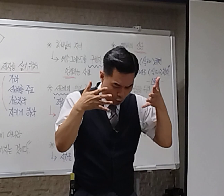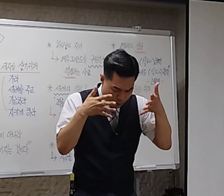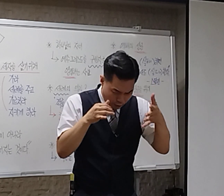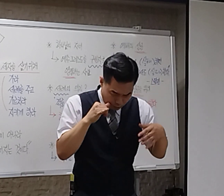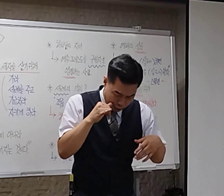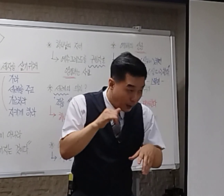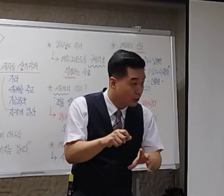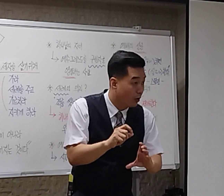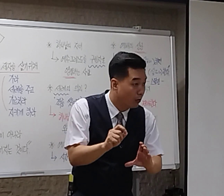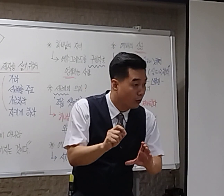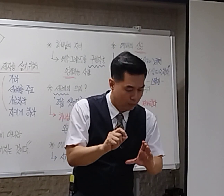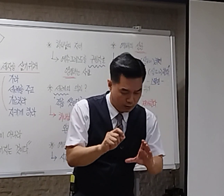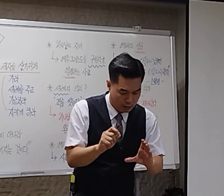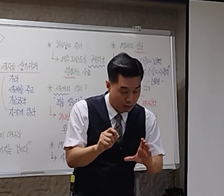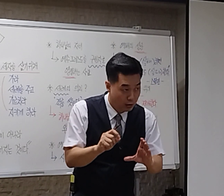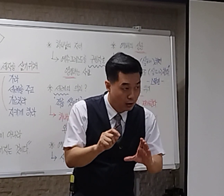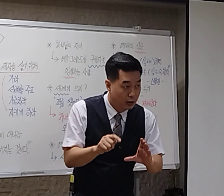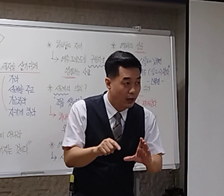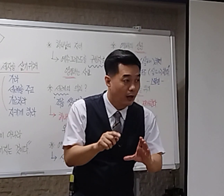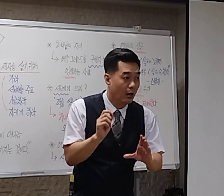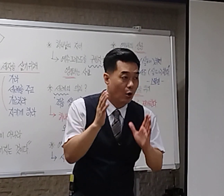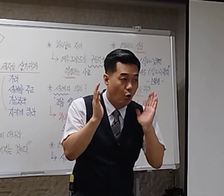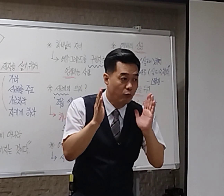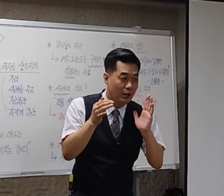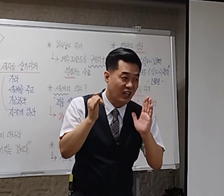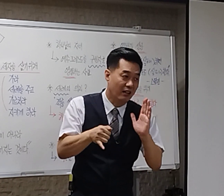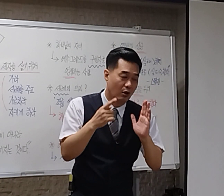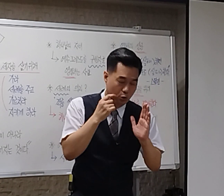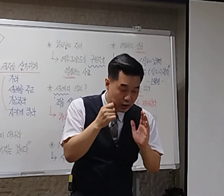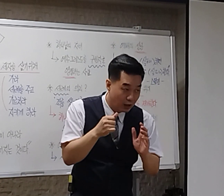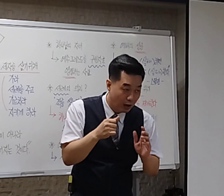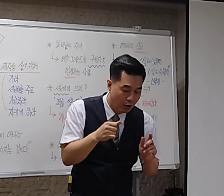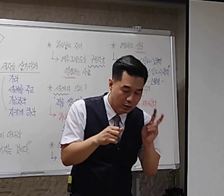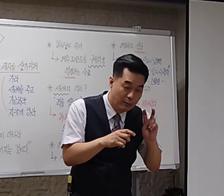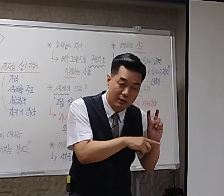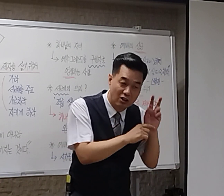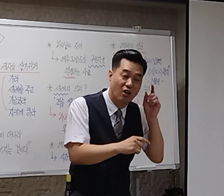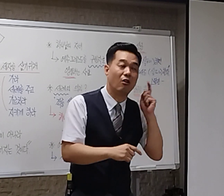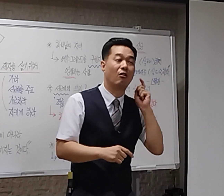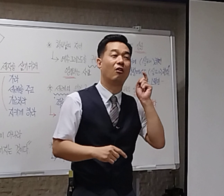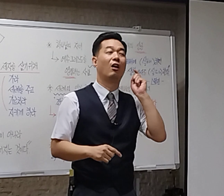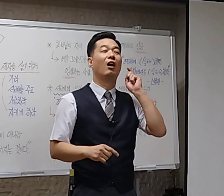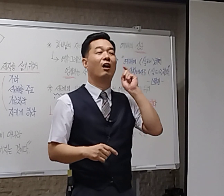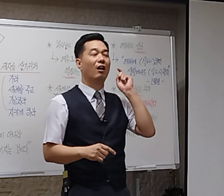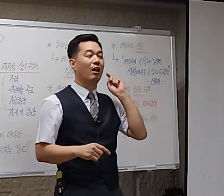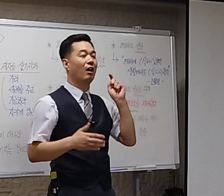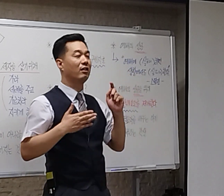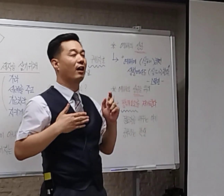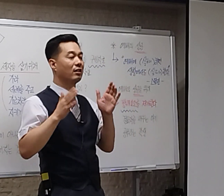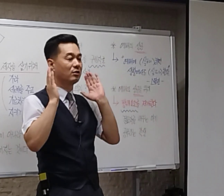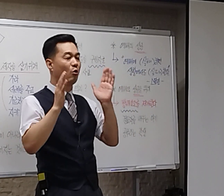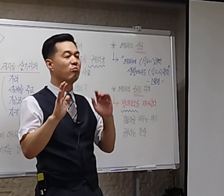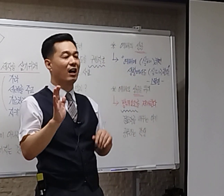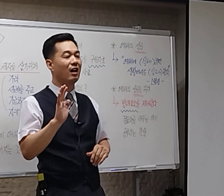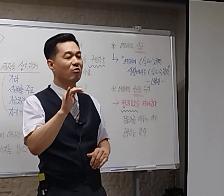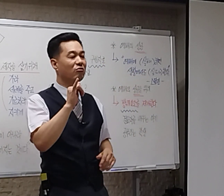공부에 쑥 빠져요. 근데 공부가 잘 안 되고 졸리잖아요. 그럼 음악이 들려. 내가 지금 공부 안 하고